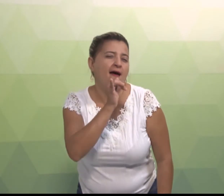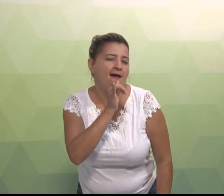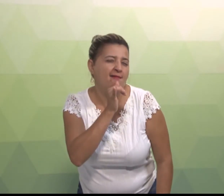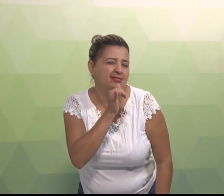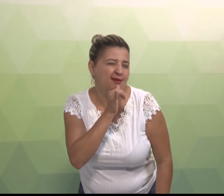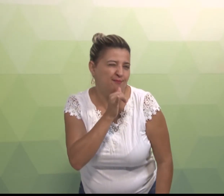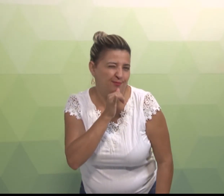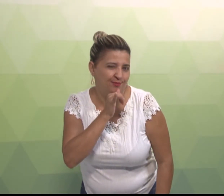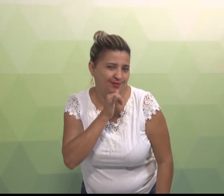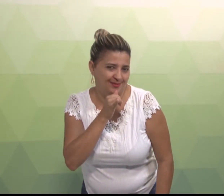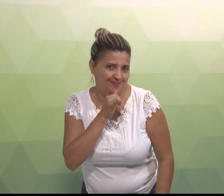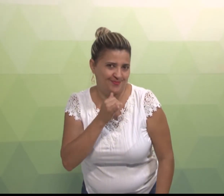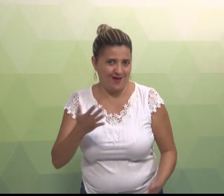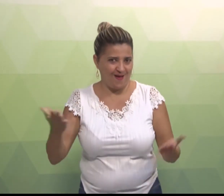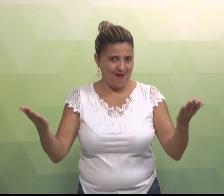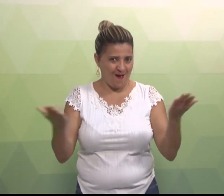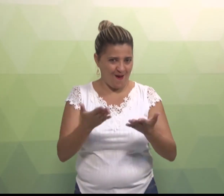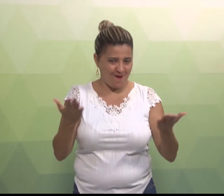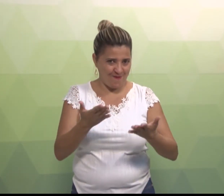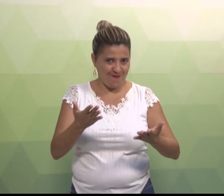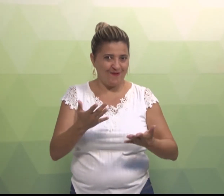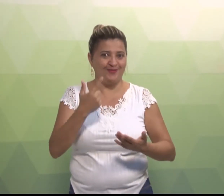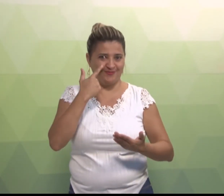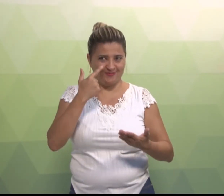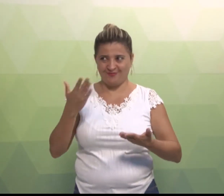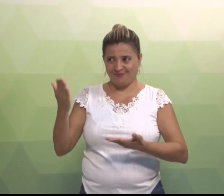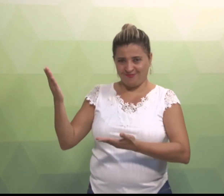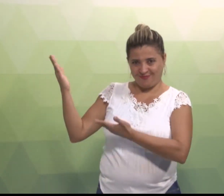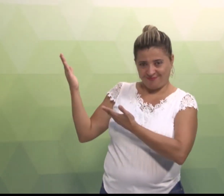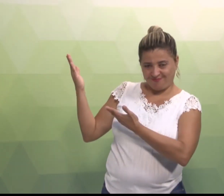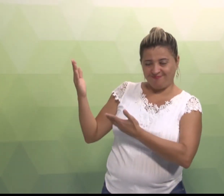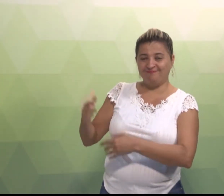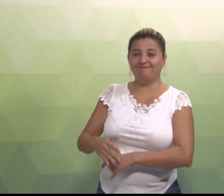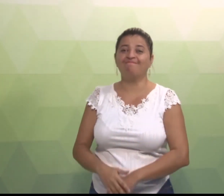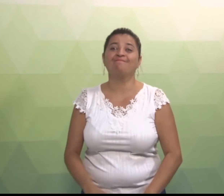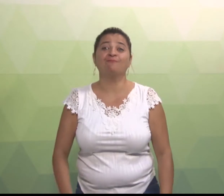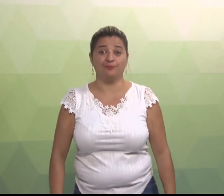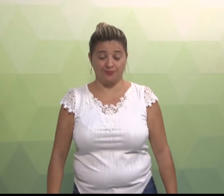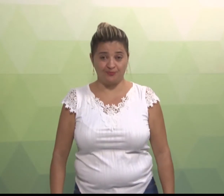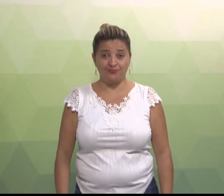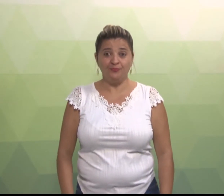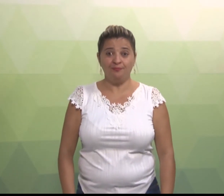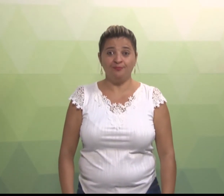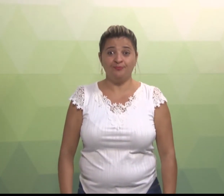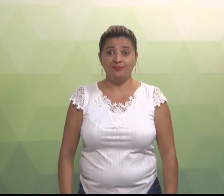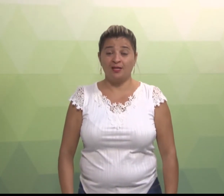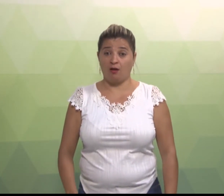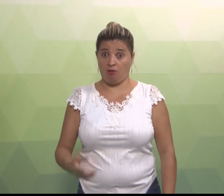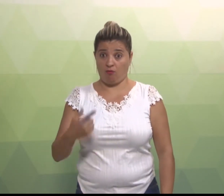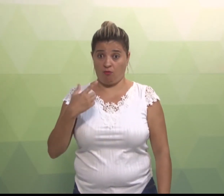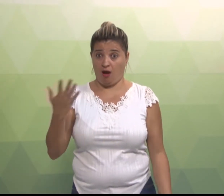Por exemplo, hoje, na verdade agora, como eu acabei de explicar para